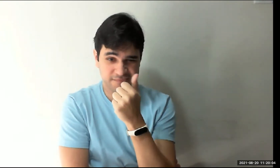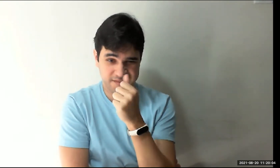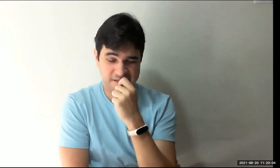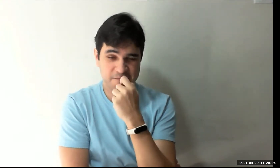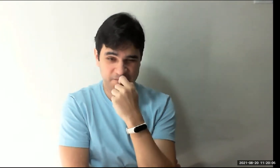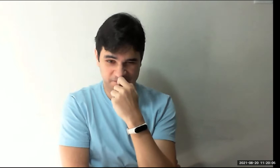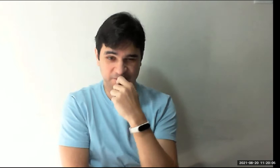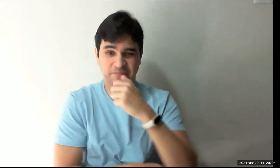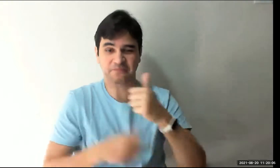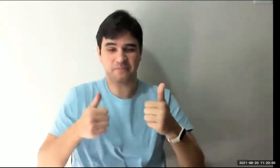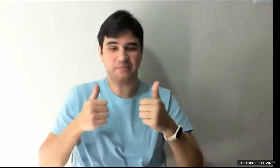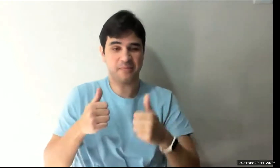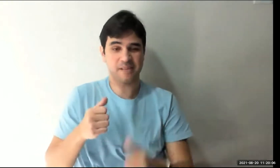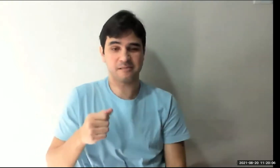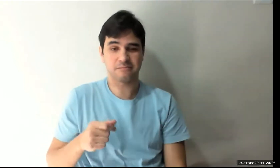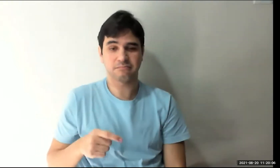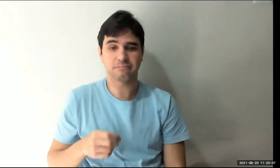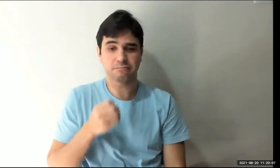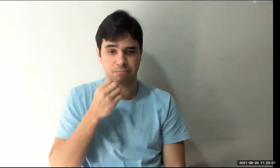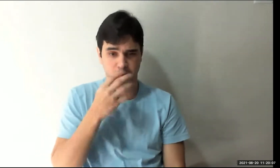criar um artigo, e é isso.